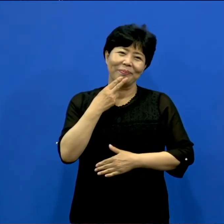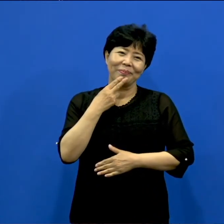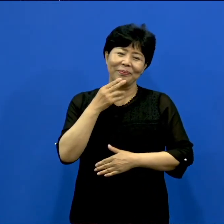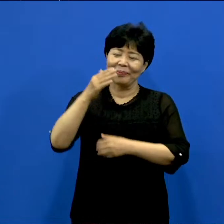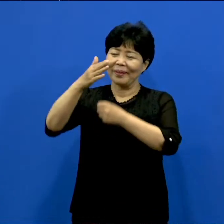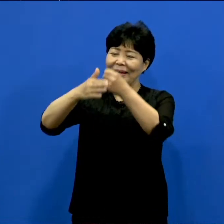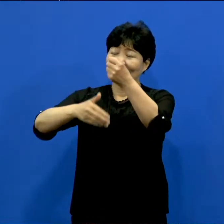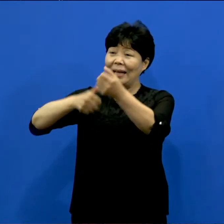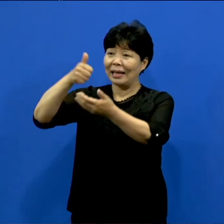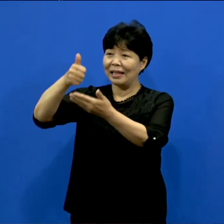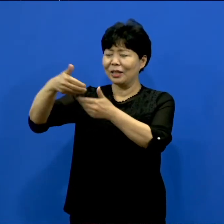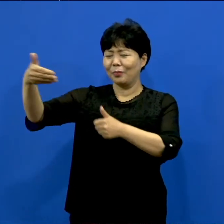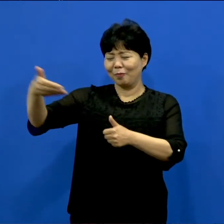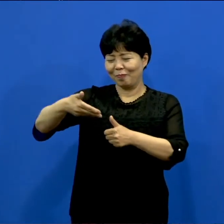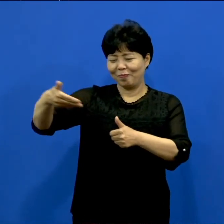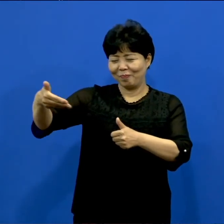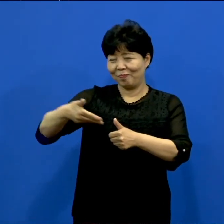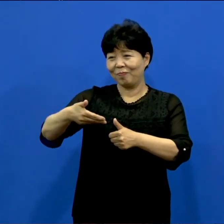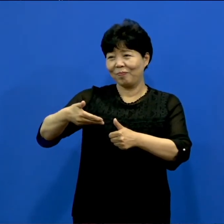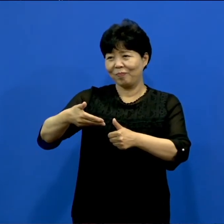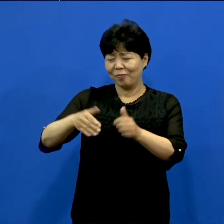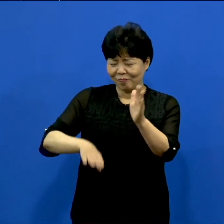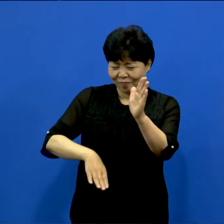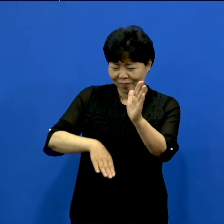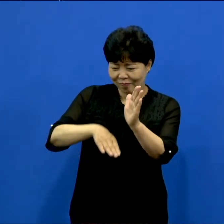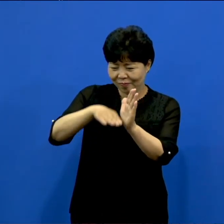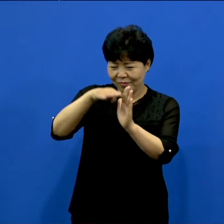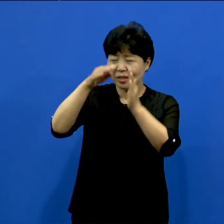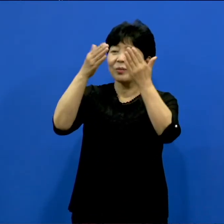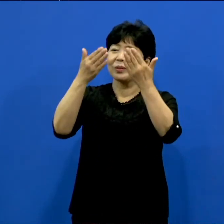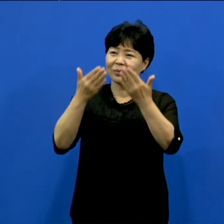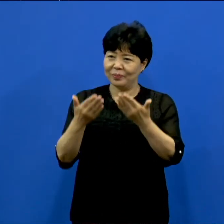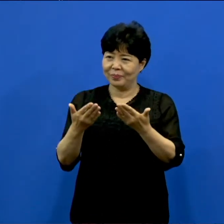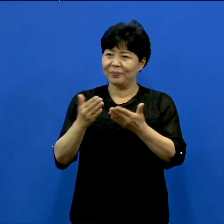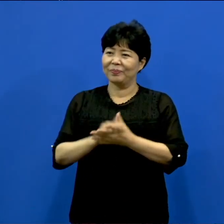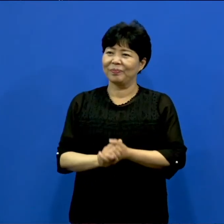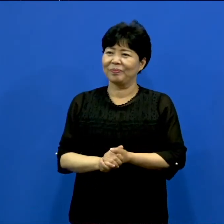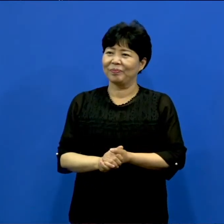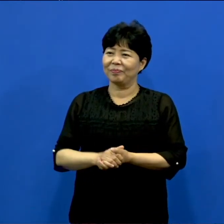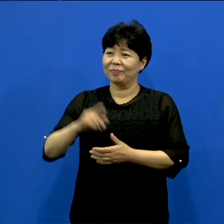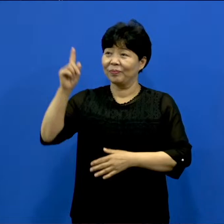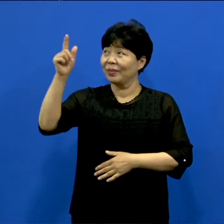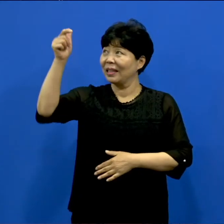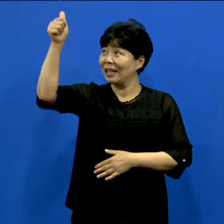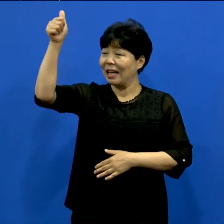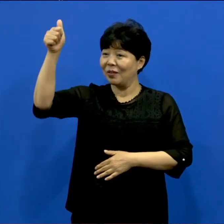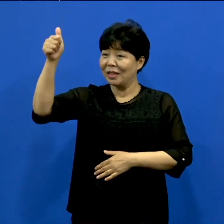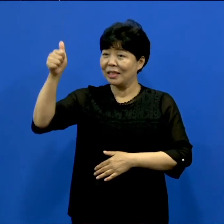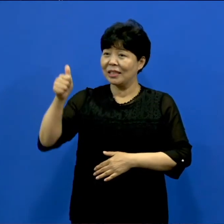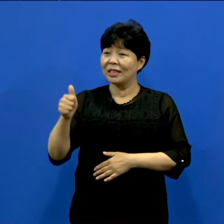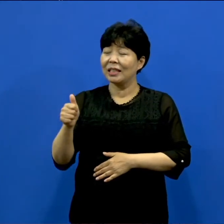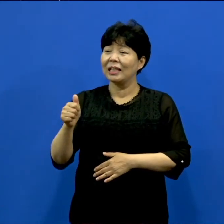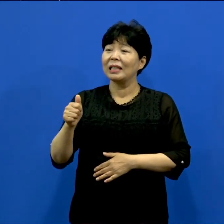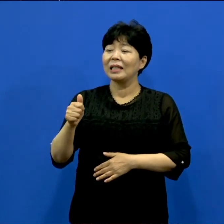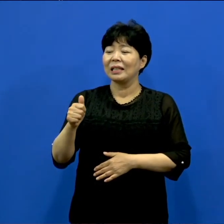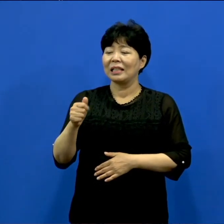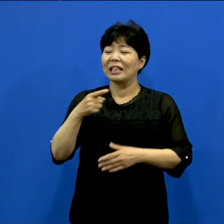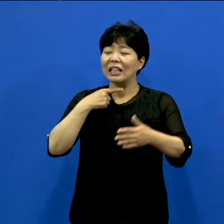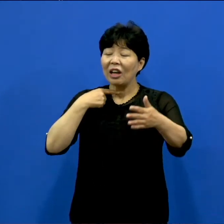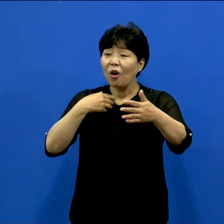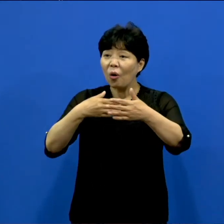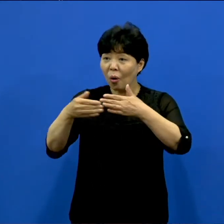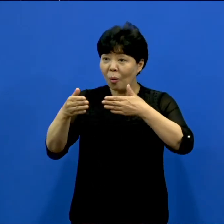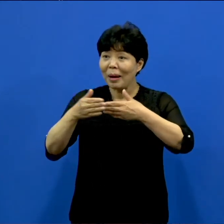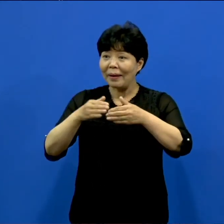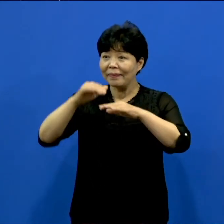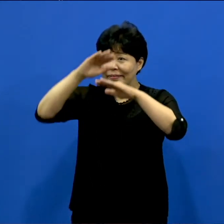하나님이 공급해 주신다는 거, 하나님이 채워 주신다는 거죠. 이것을 다윗이 이 다윗의 시잖아요. 다윗이 그걸 경험했다는